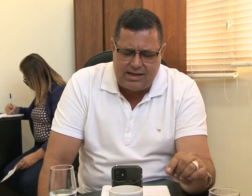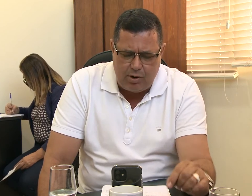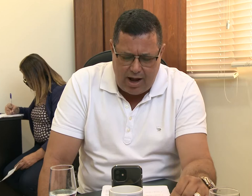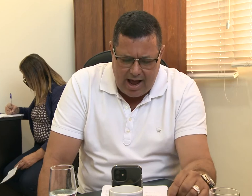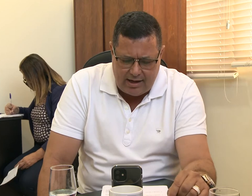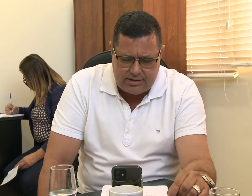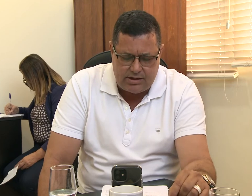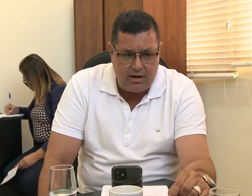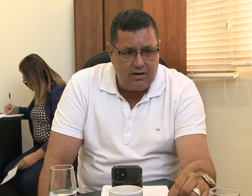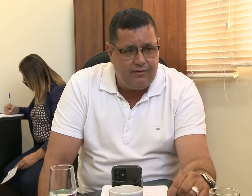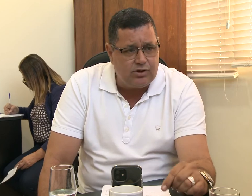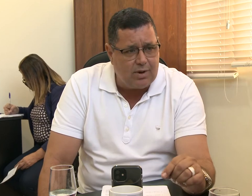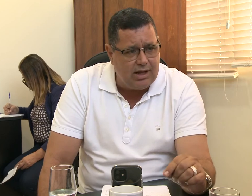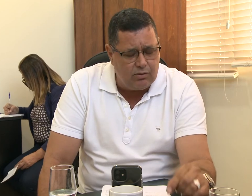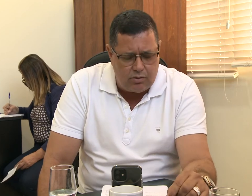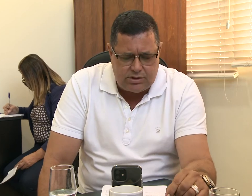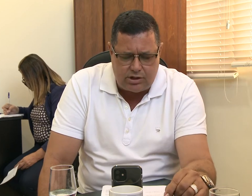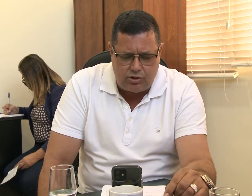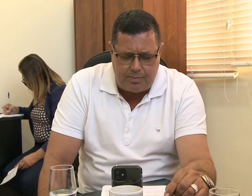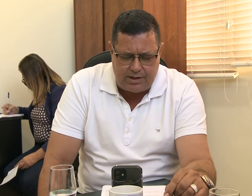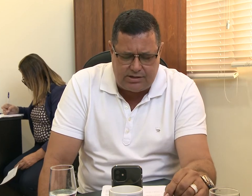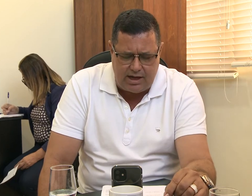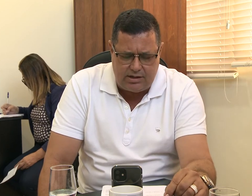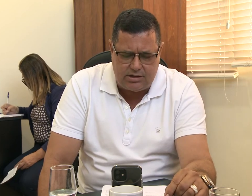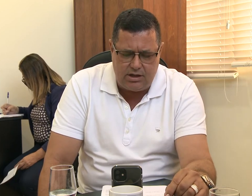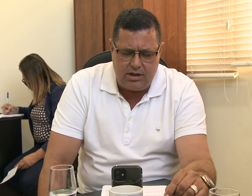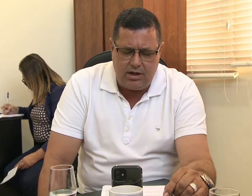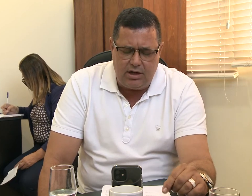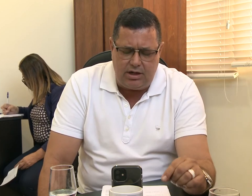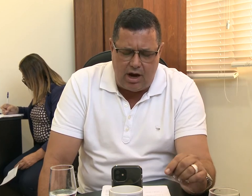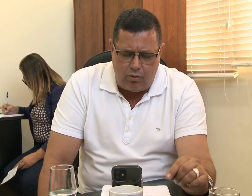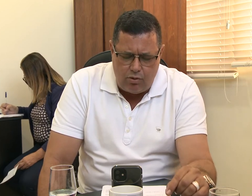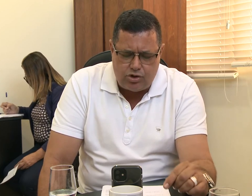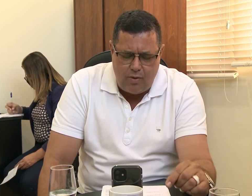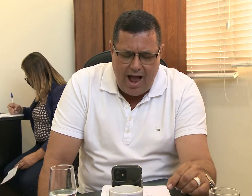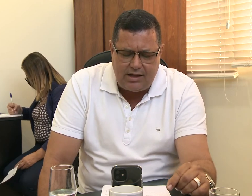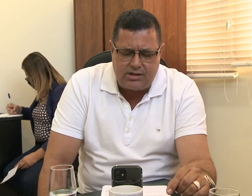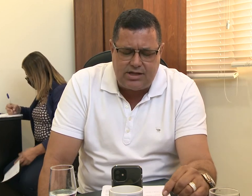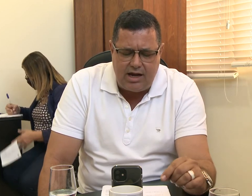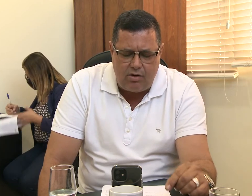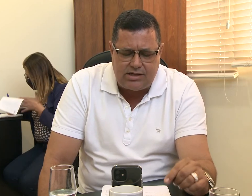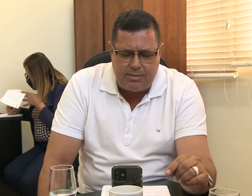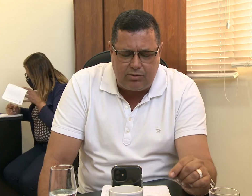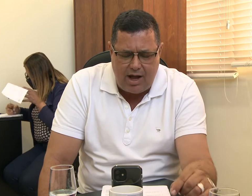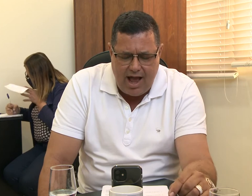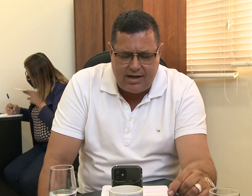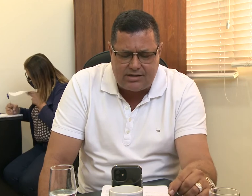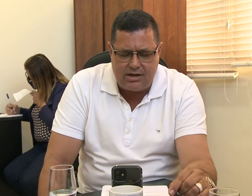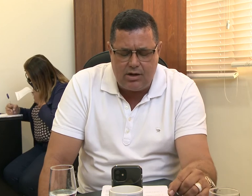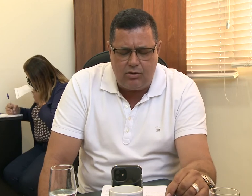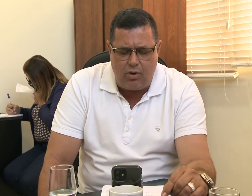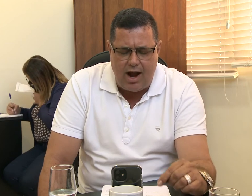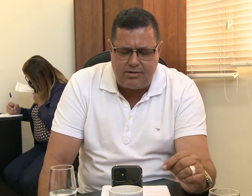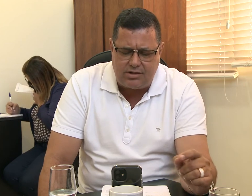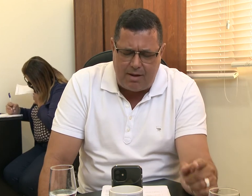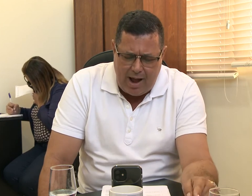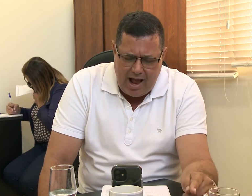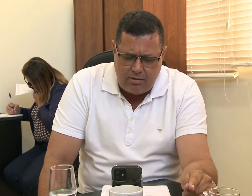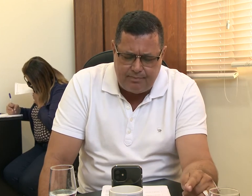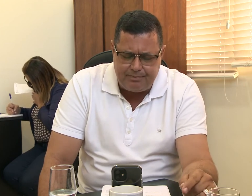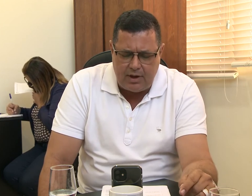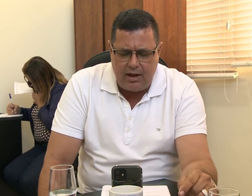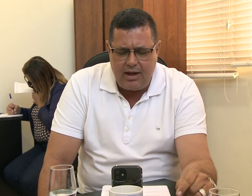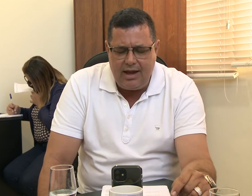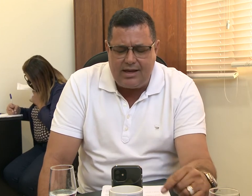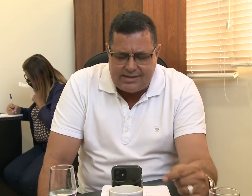tem que receber o RAIS. Fiz uma denúncia, senhor presidente, que alguns guardas estariam recebendo RAIS no horário de